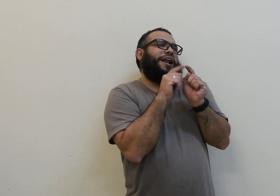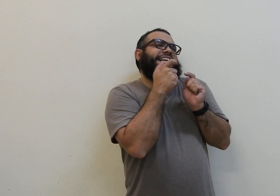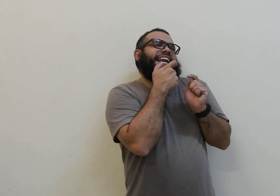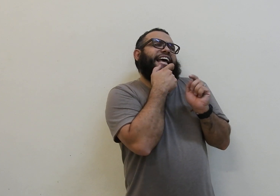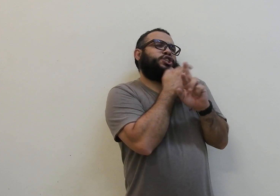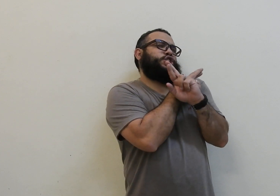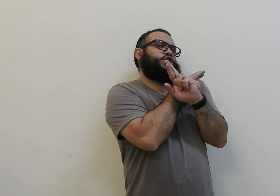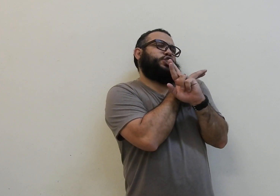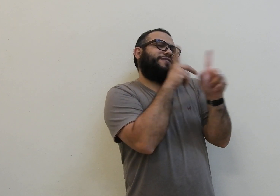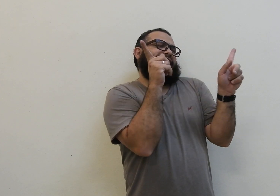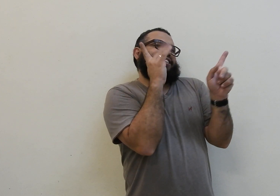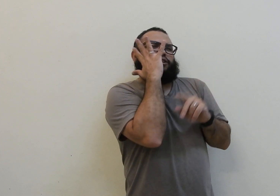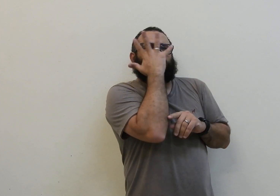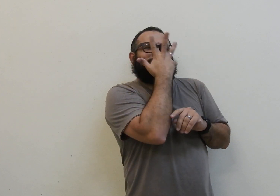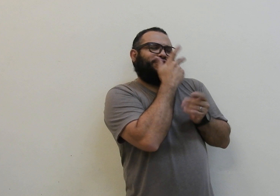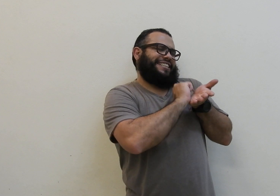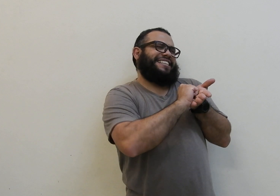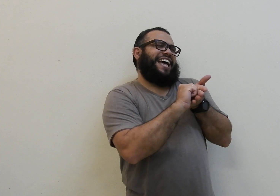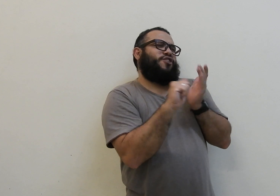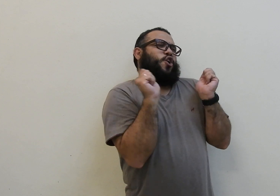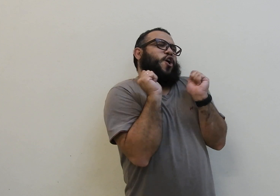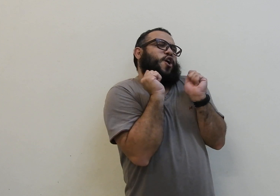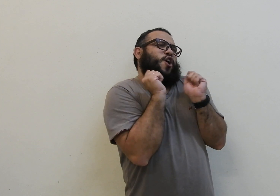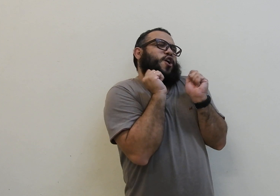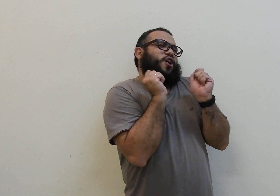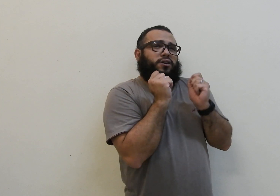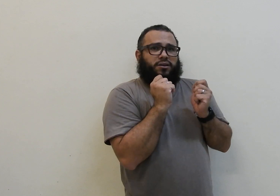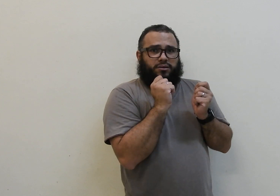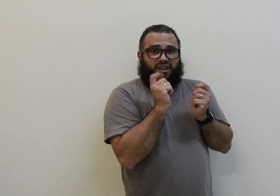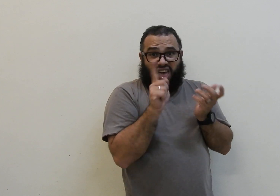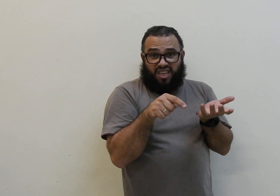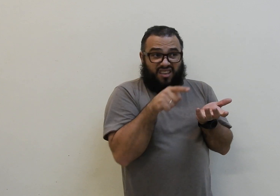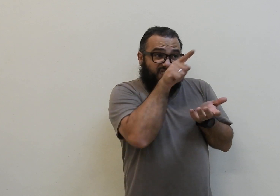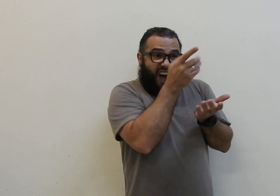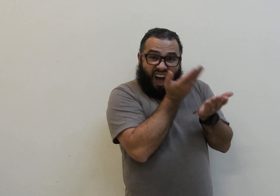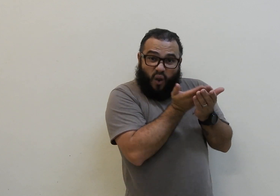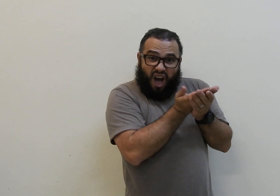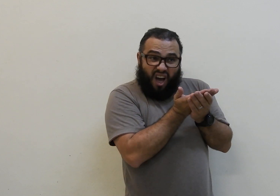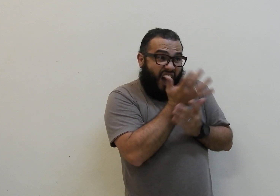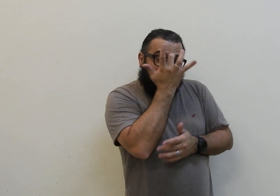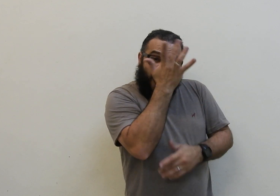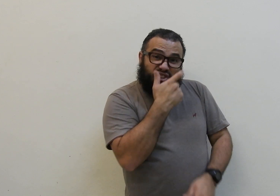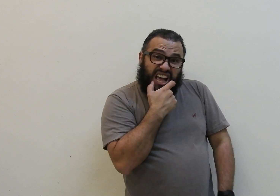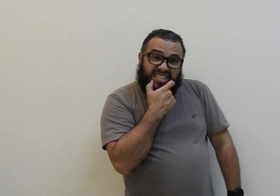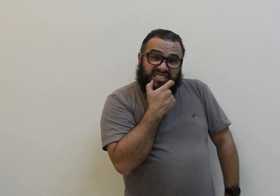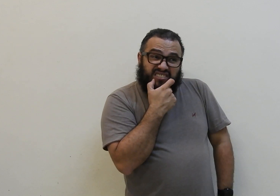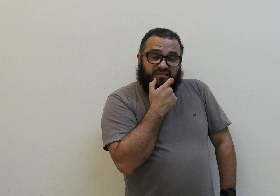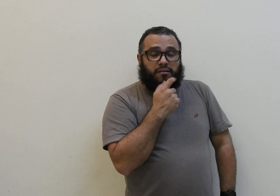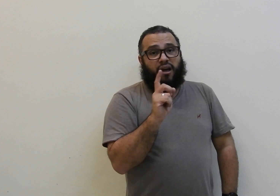isso quando a gente vê um americano, ai que bonitinho, ele fala inglês, que bonitinho é inglês, né? Então, é